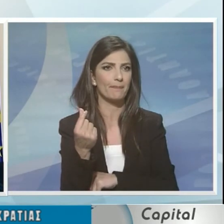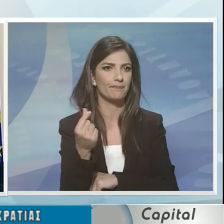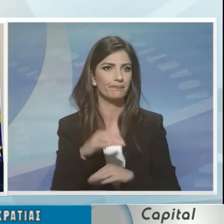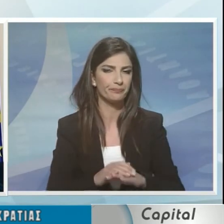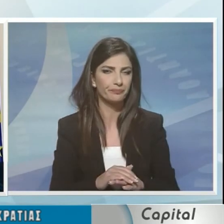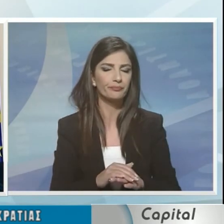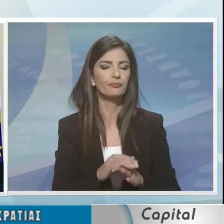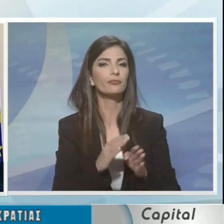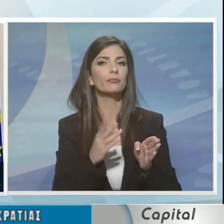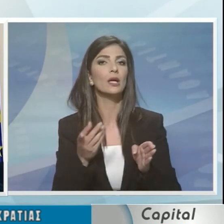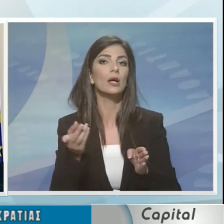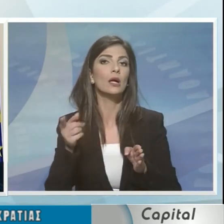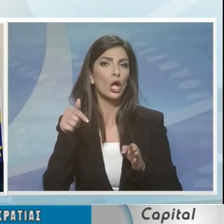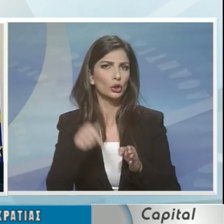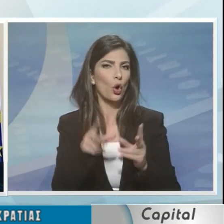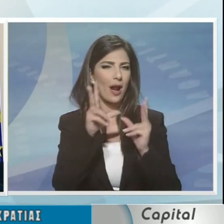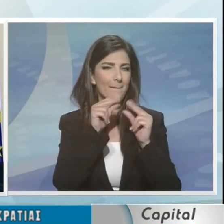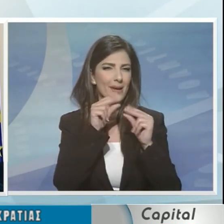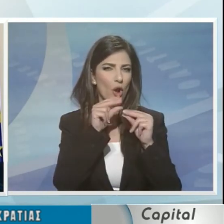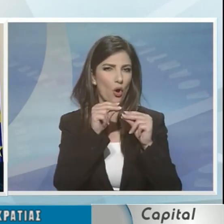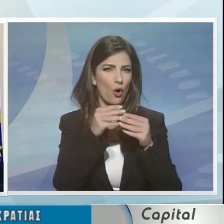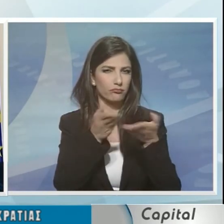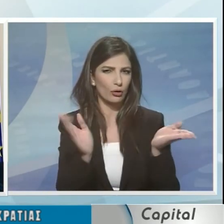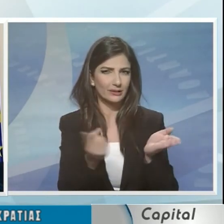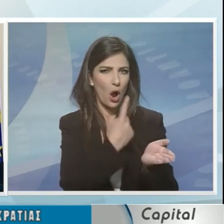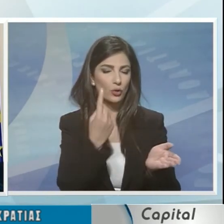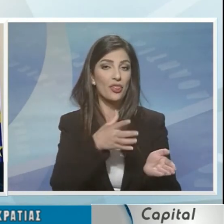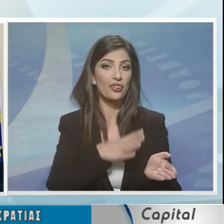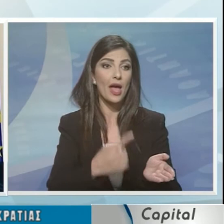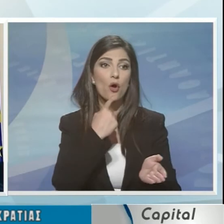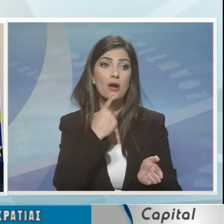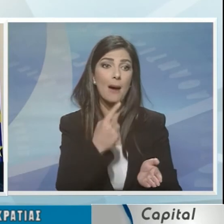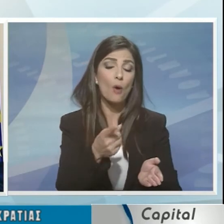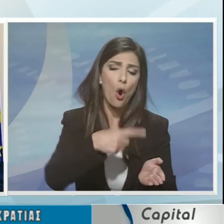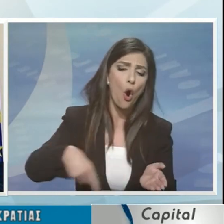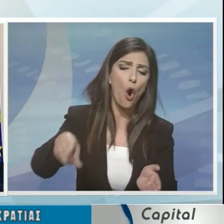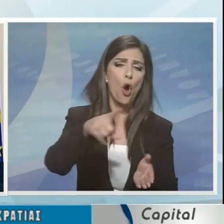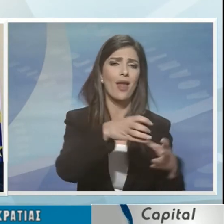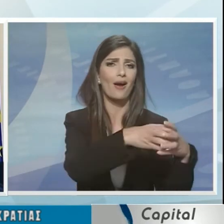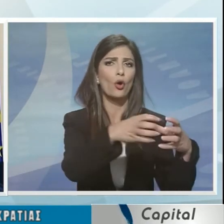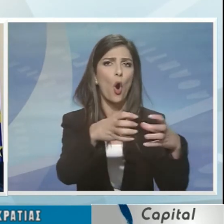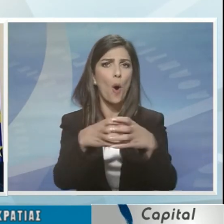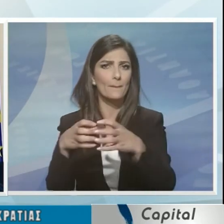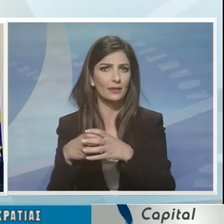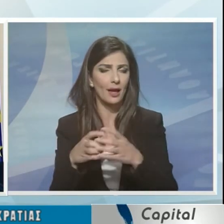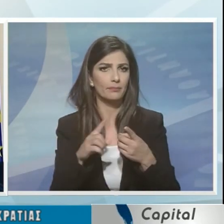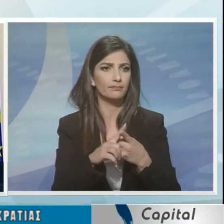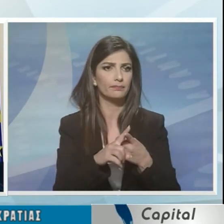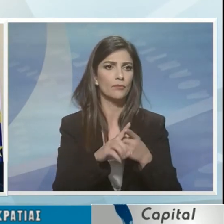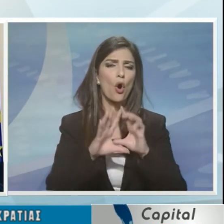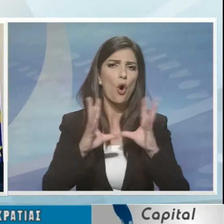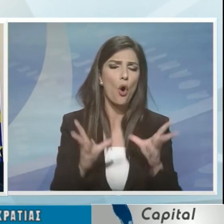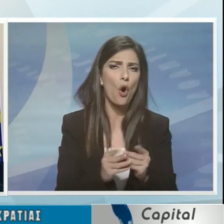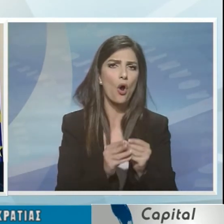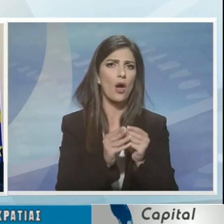την ικανοποίηση αλλά και τις θερμές μου ευχαριστίες τόσο προς τις πολιτικές δυνάμεις όσο και τους κοινωνικούς